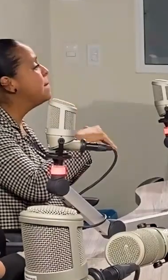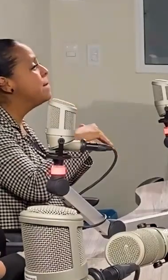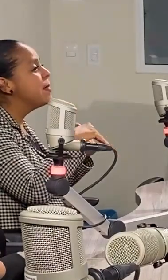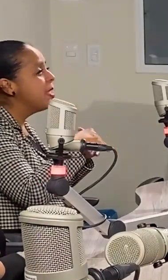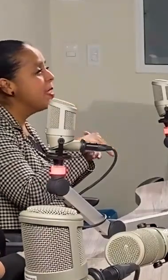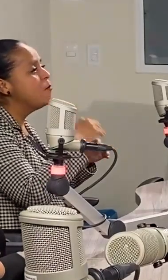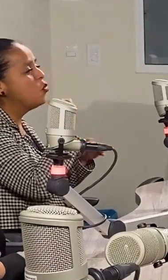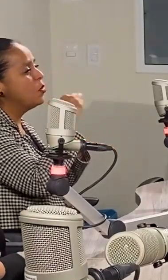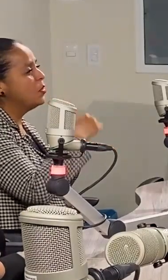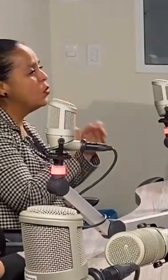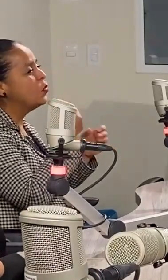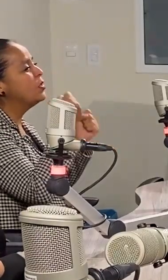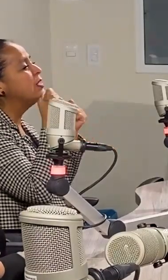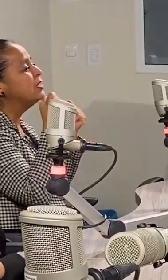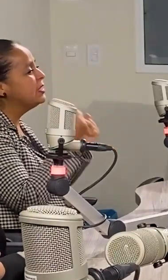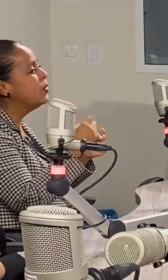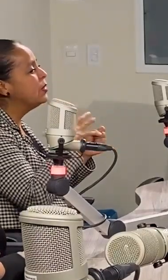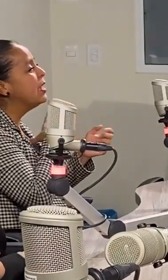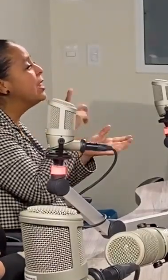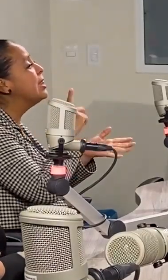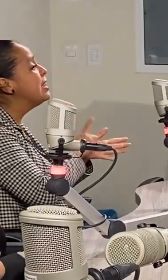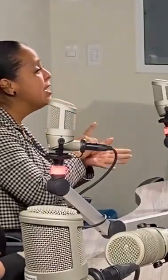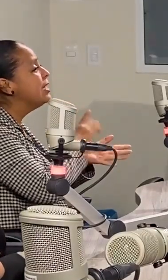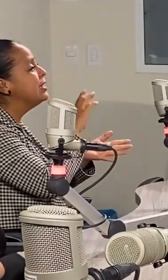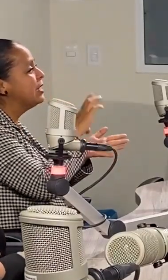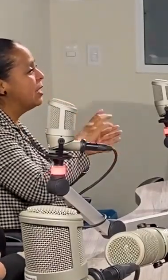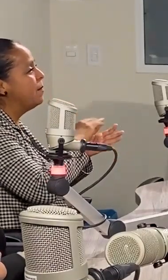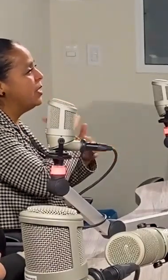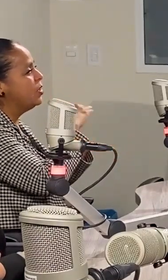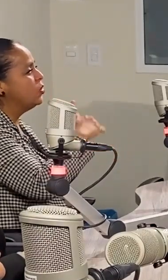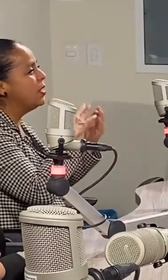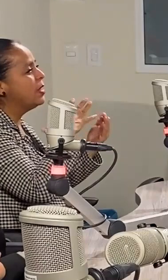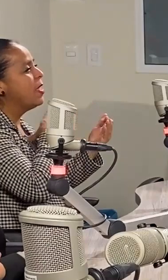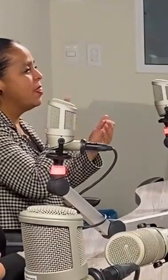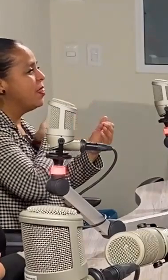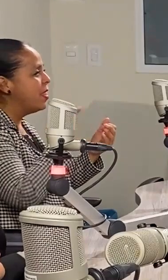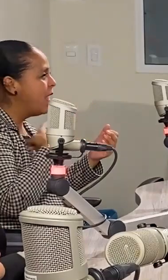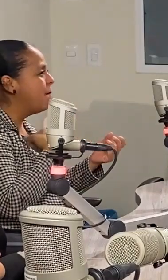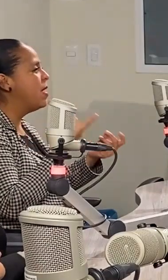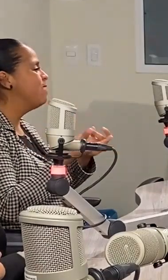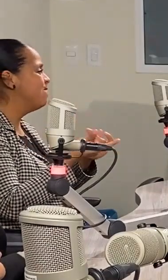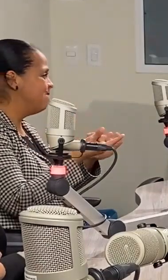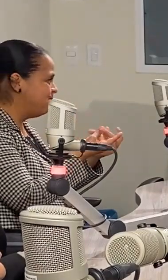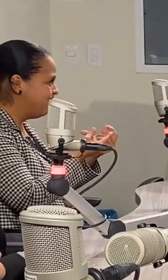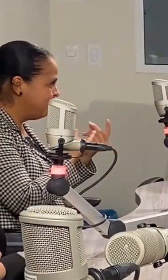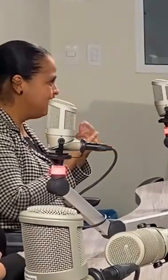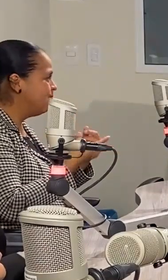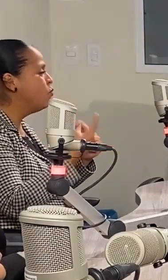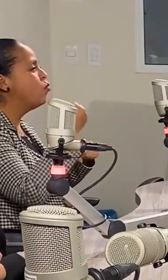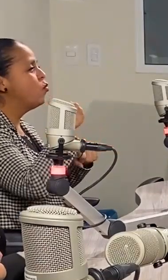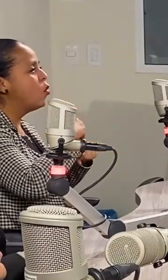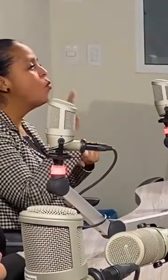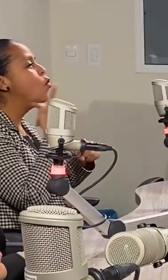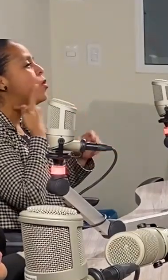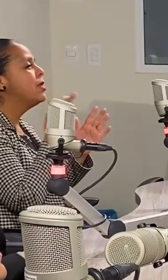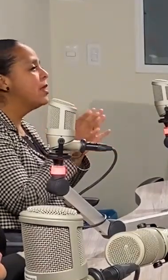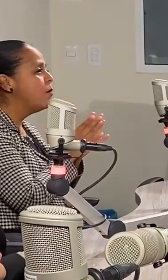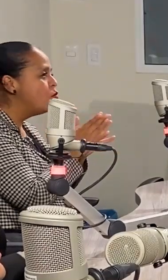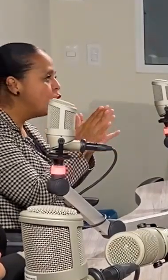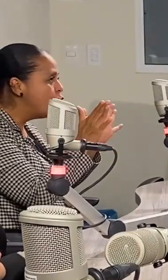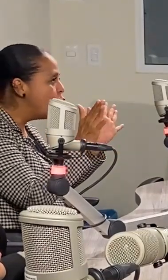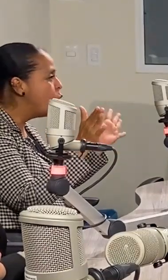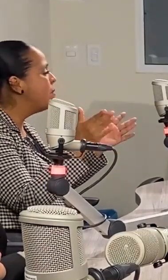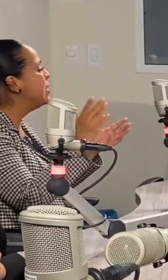seguro vamos a sufrir alguna discapacidad. Entonces necesitamos hacer acciones, implementar políticas públicas,